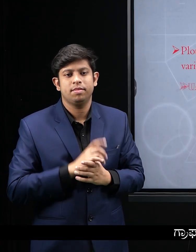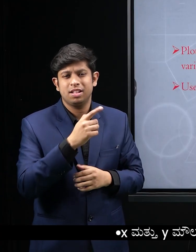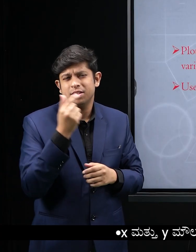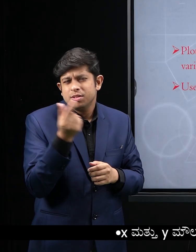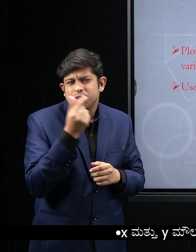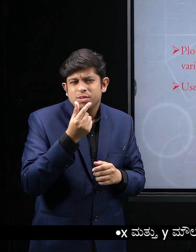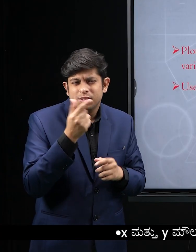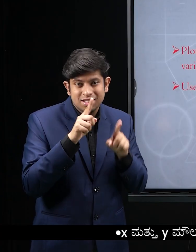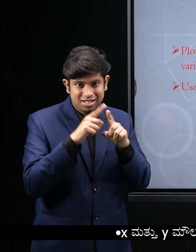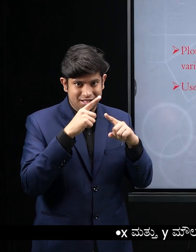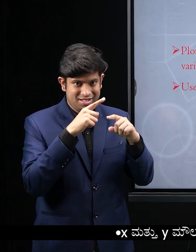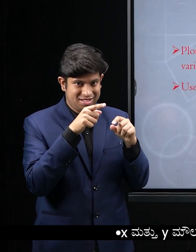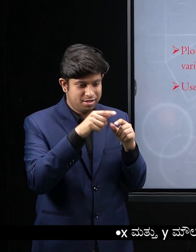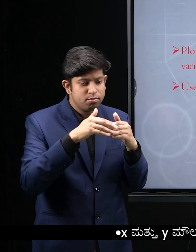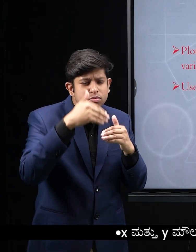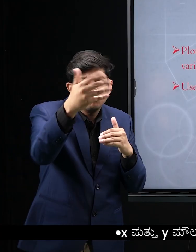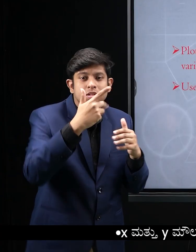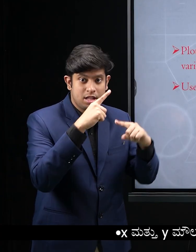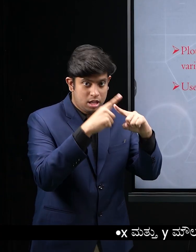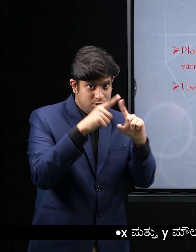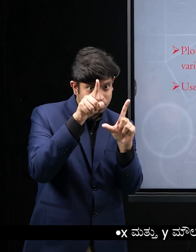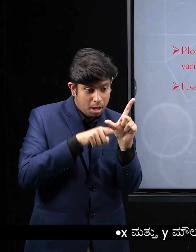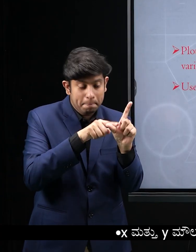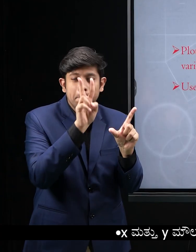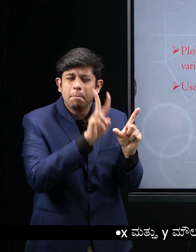x ಮತ್ತು y ಮೌಲ್ಯಗಳನ್ನು ಊಹಿಸಲು ಸಮೀಕರಣವನ್ನು ಬಳಸಿ.